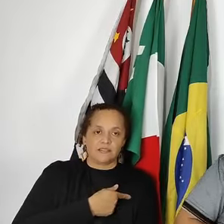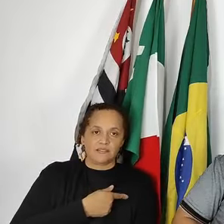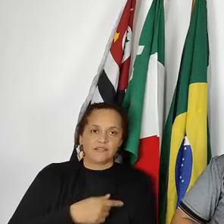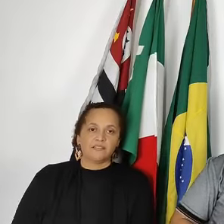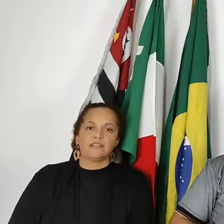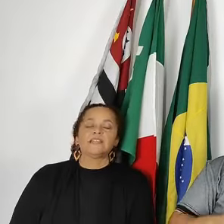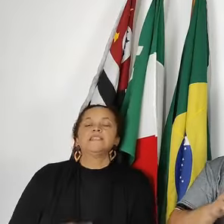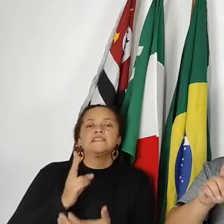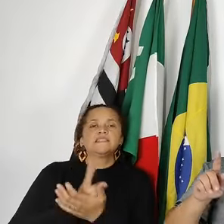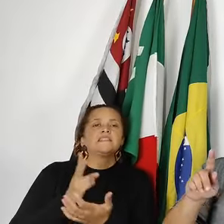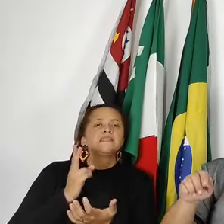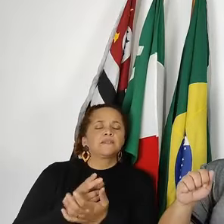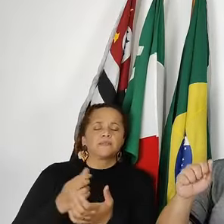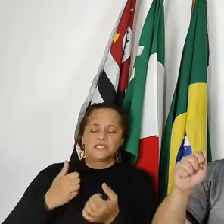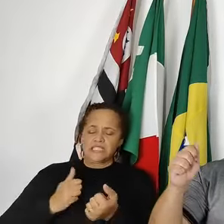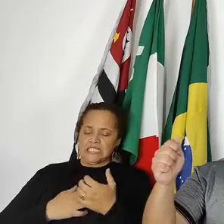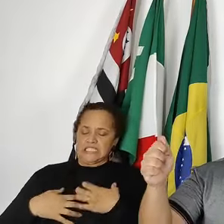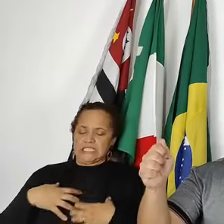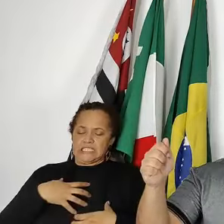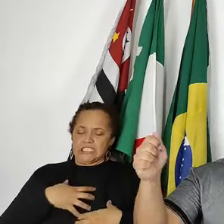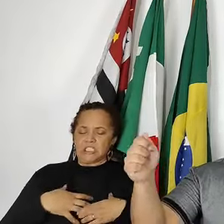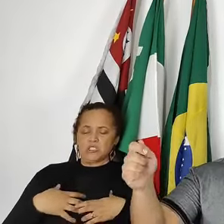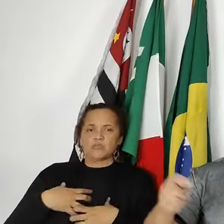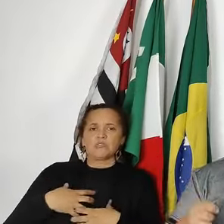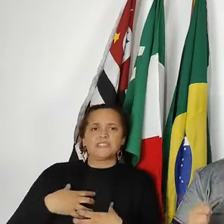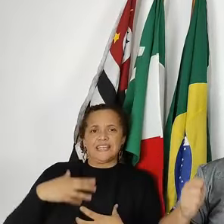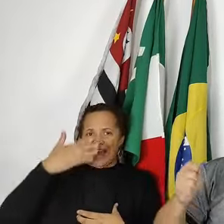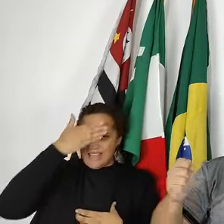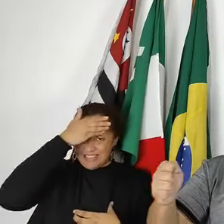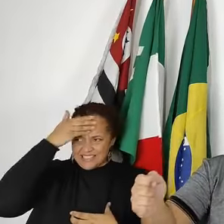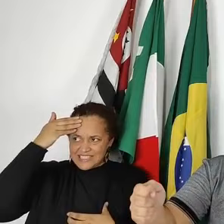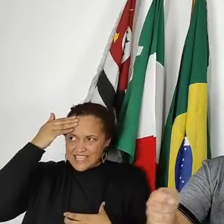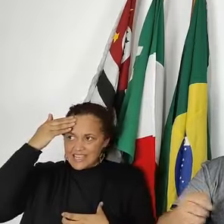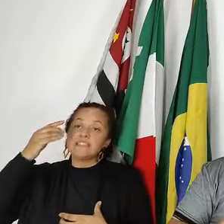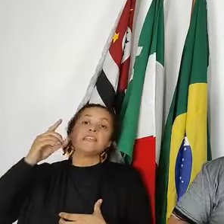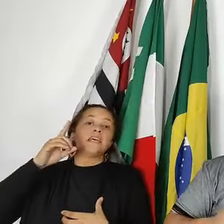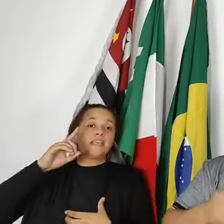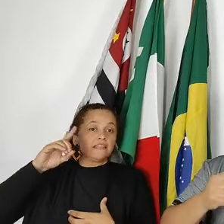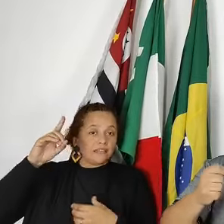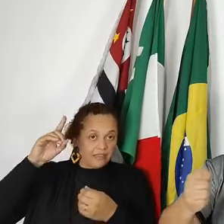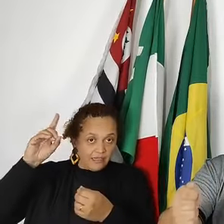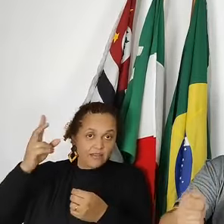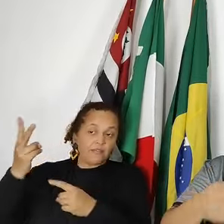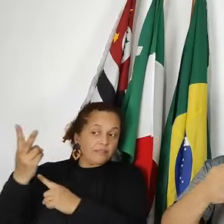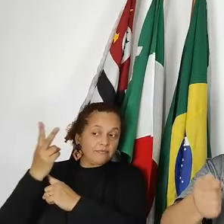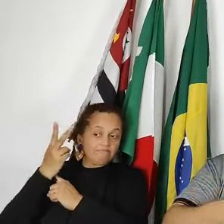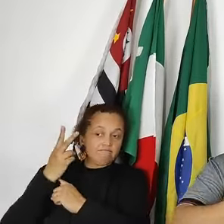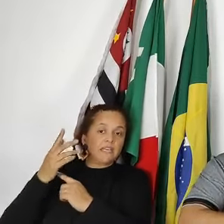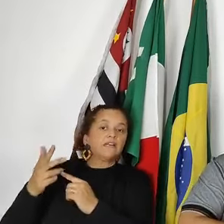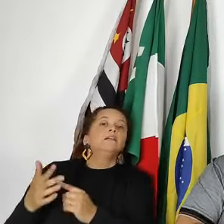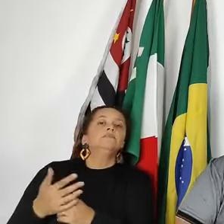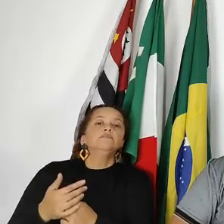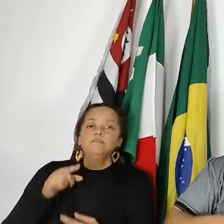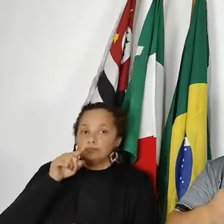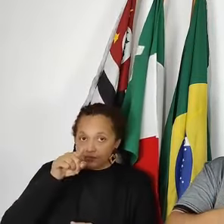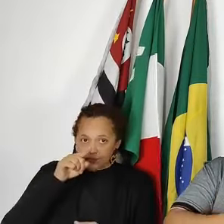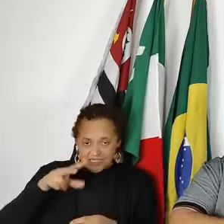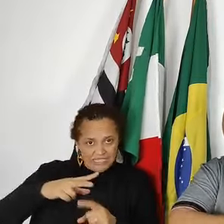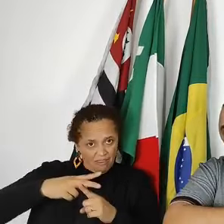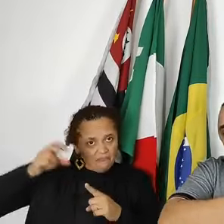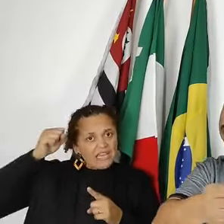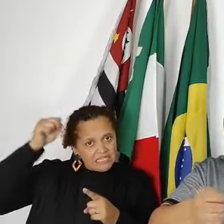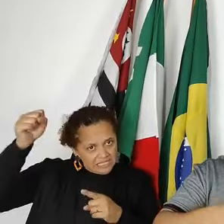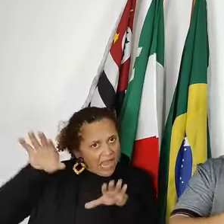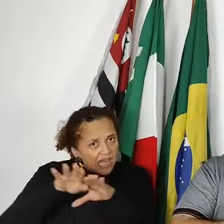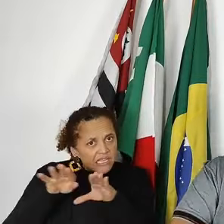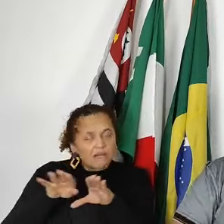aflições e esquecemos que tenha bom ânimo, eu venci o mundo. Persevere, Você vai vencer, eu venci, você vai vencer. Afinal de contas,